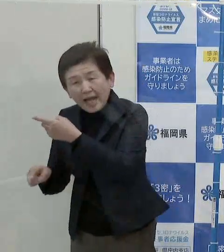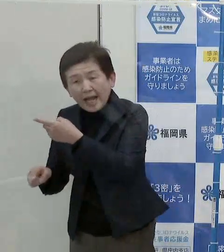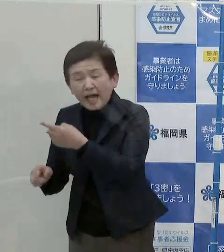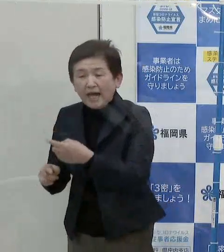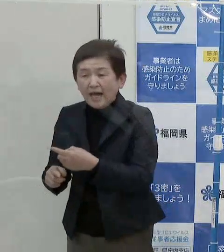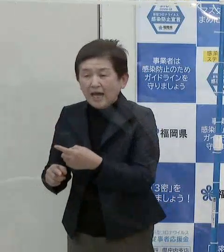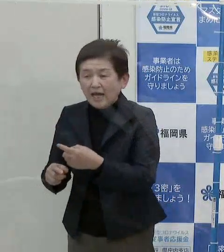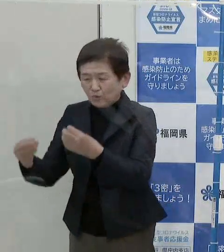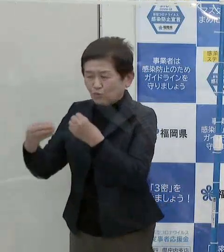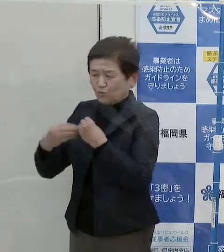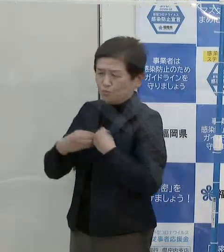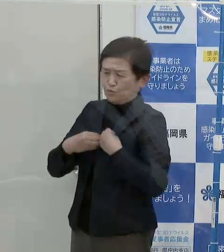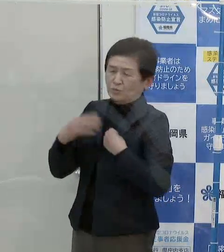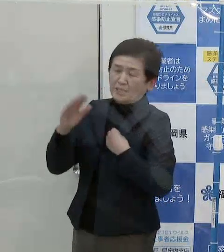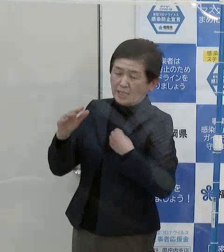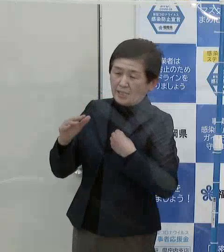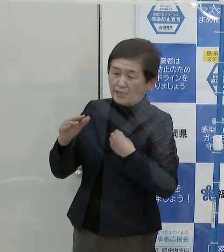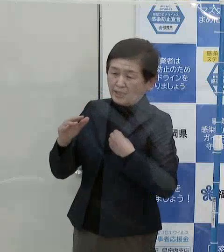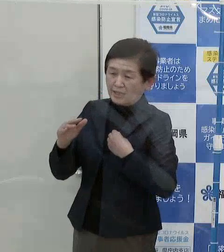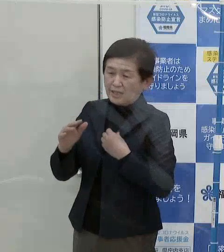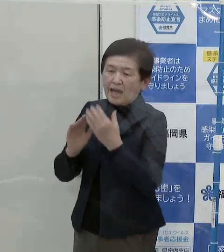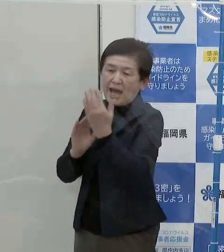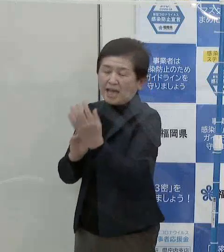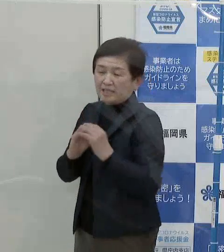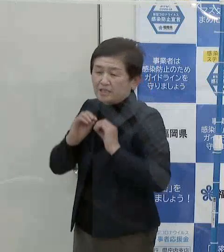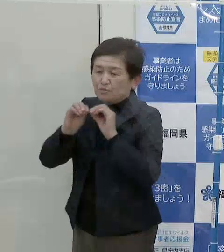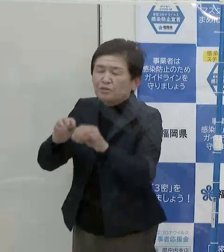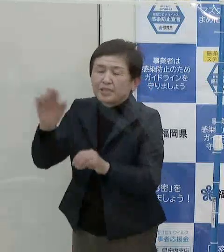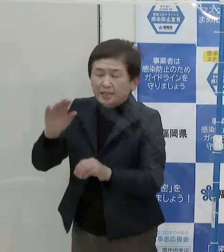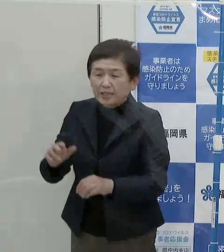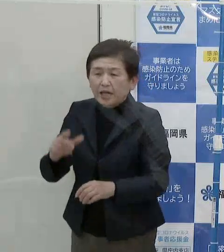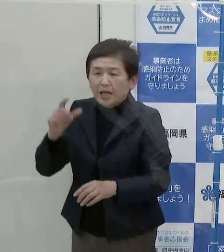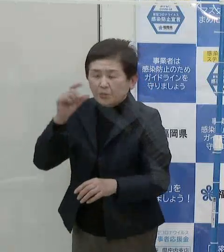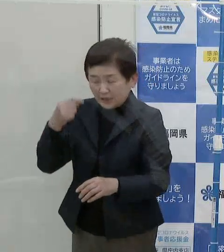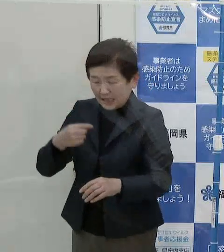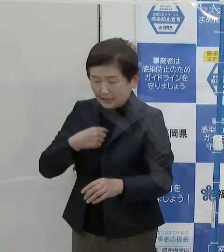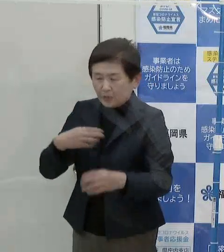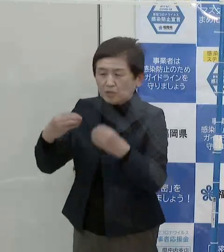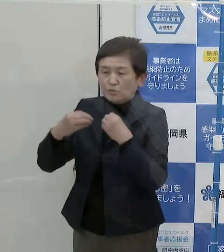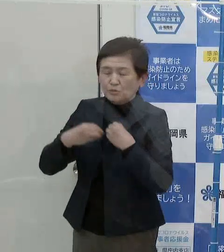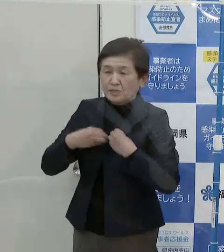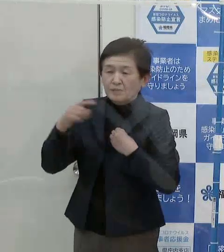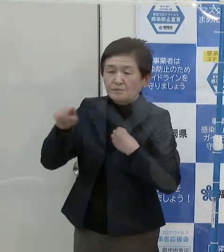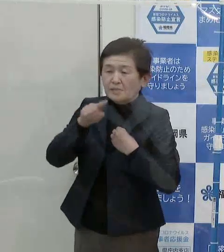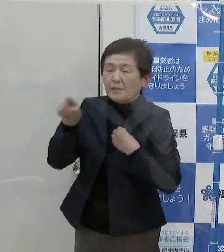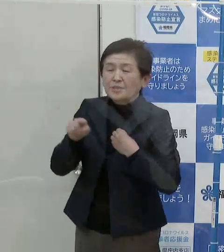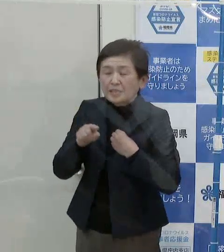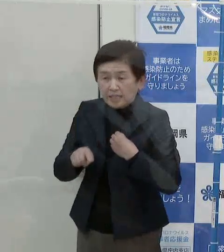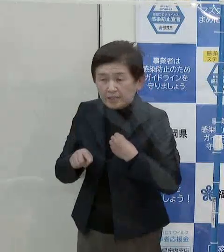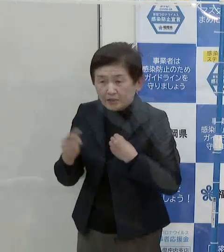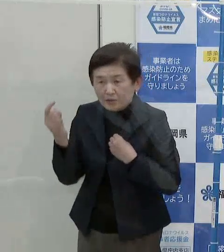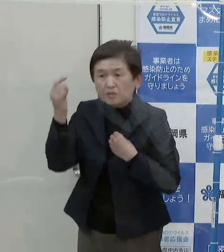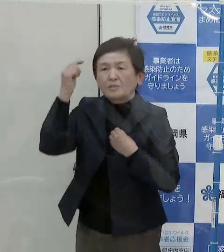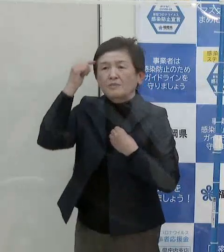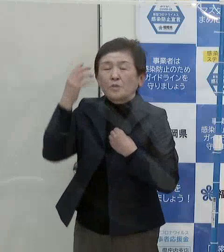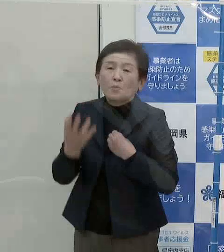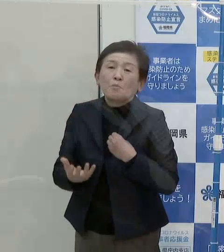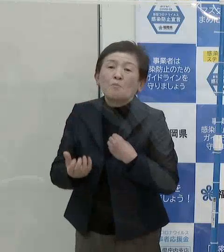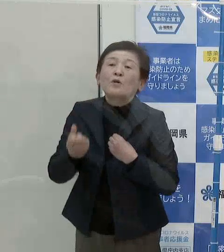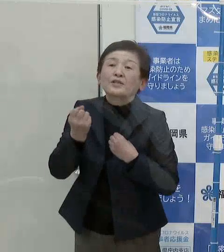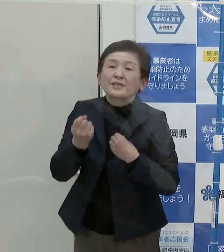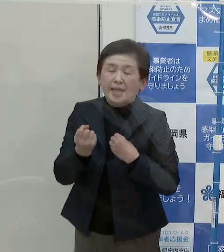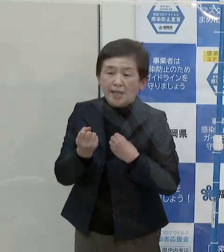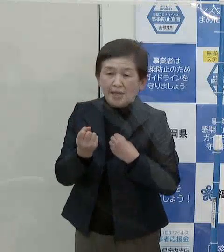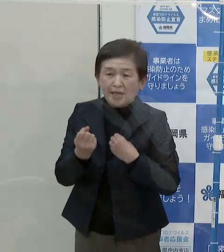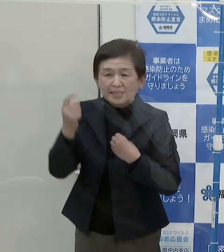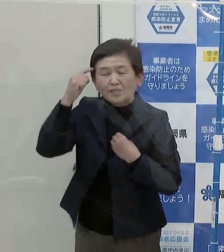人からうつされない、人にはうつさない、ひょっとしたらかかってるかもしれないという、そういう思いでもって、意識を